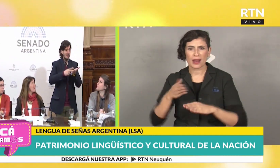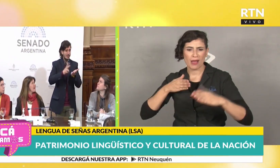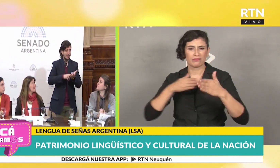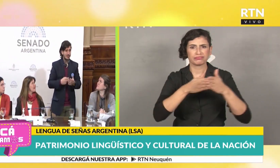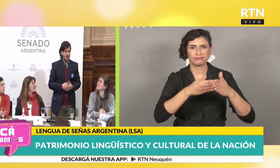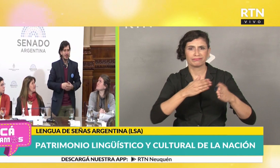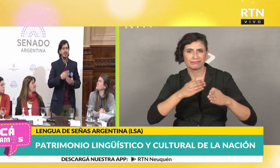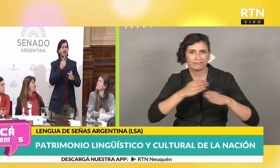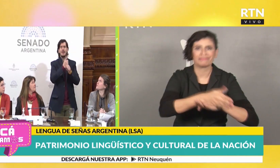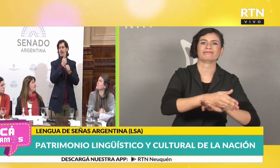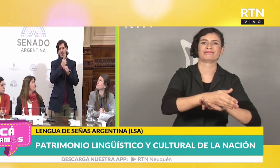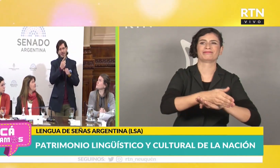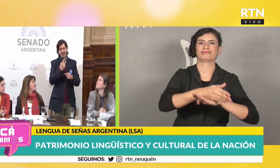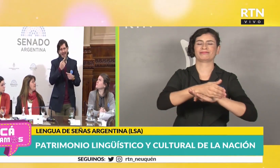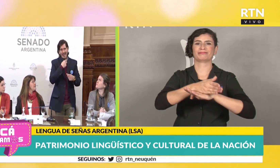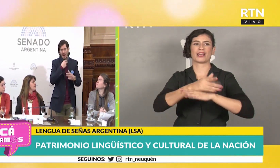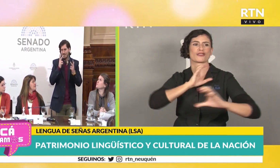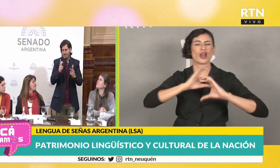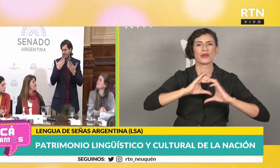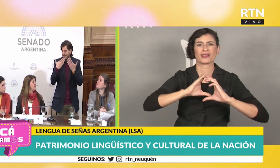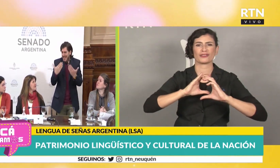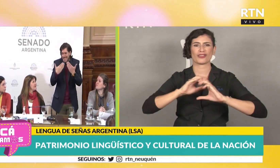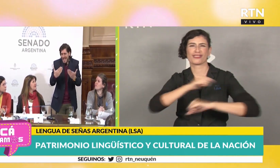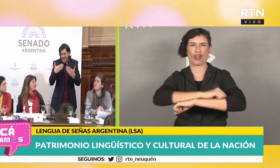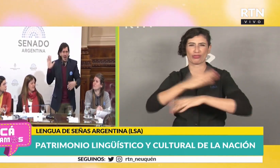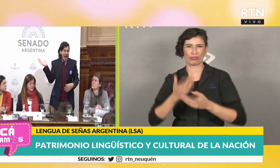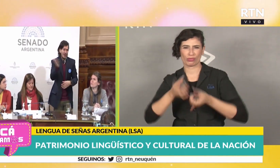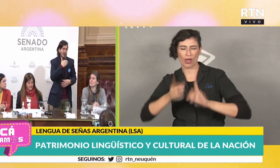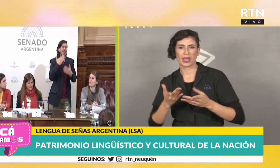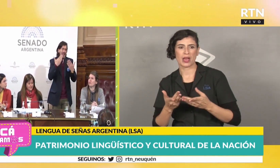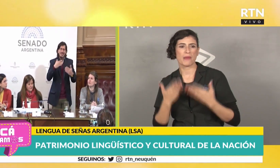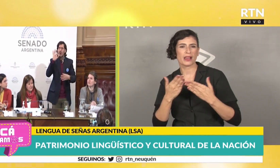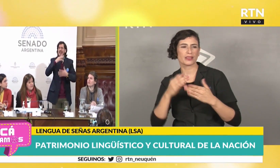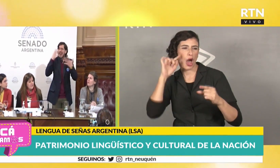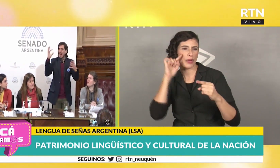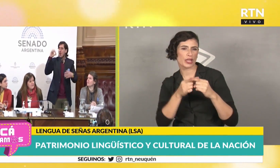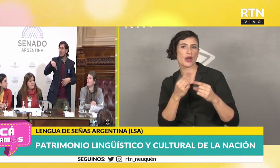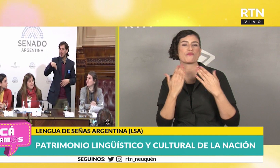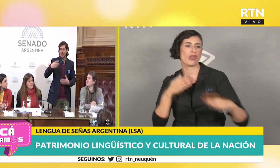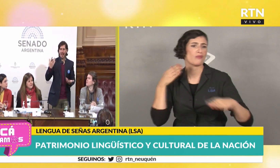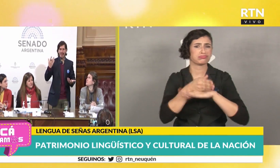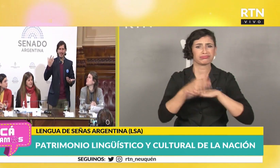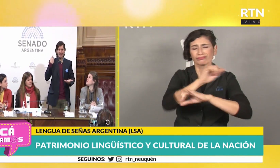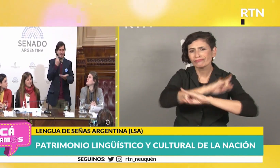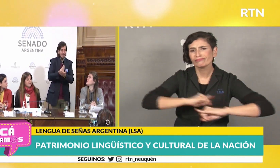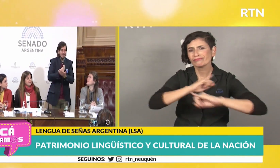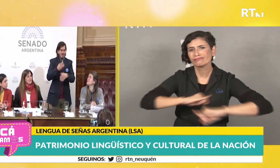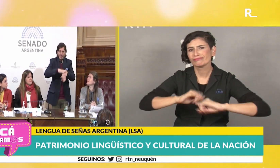barreras comunicacionales y actitudinales a fin de facilitar el acceso a la comunicación e